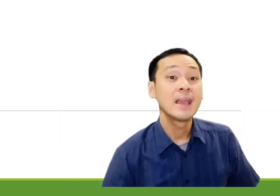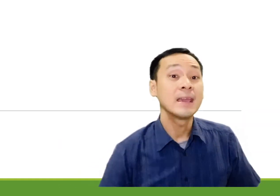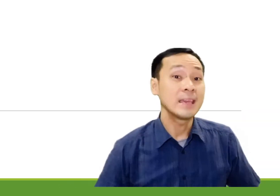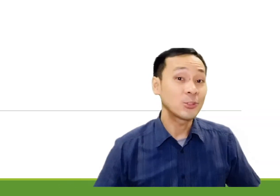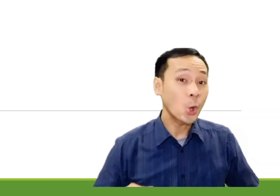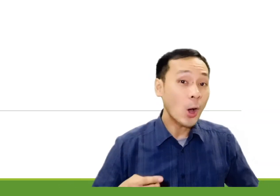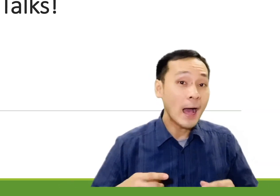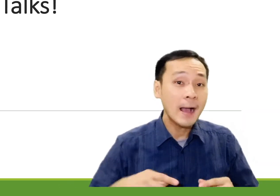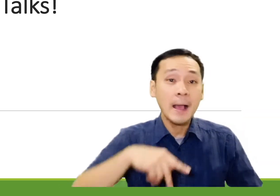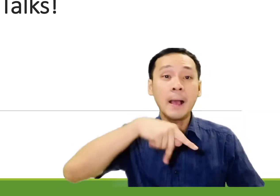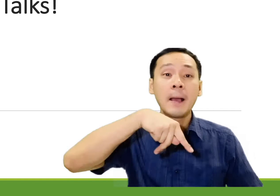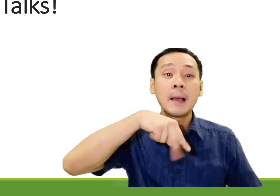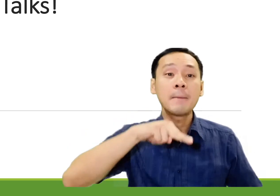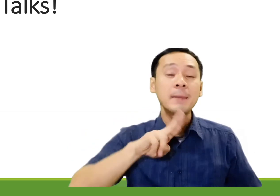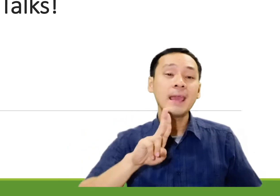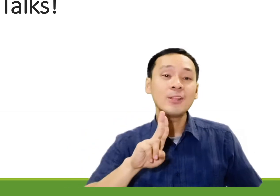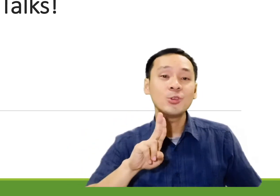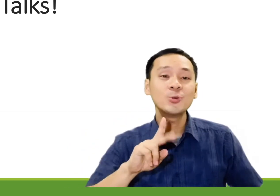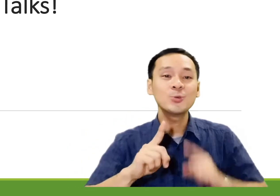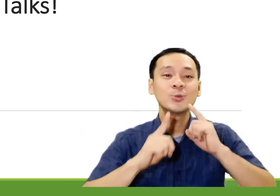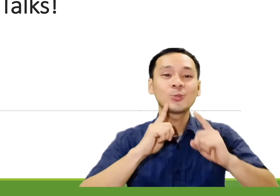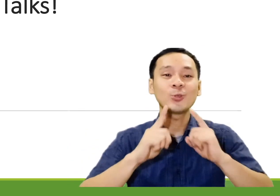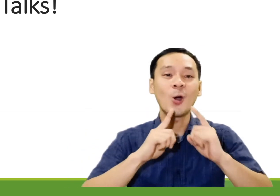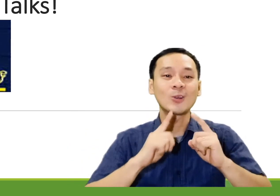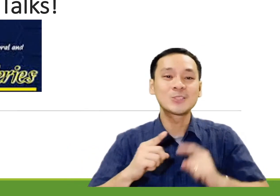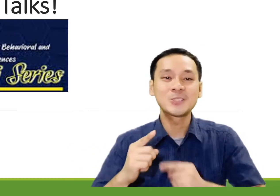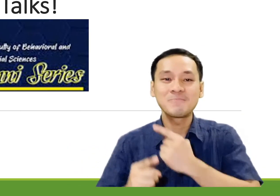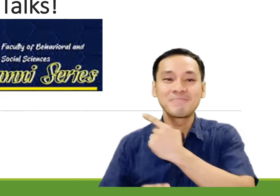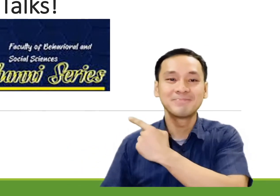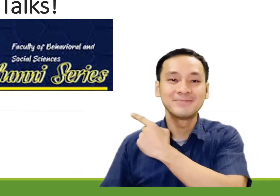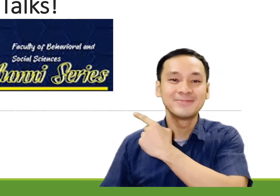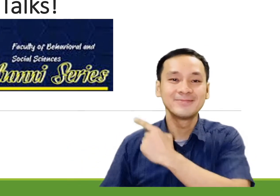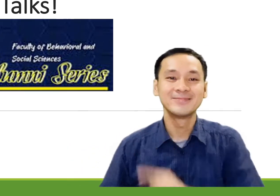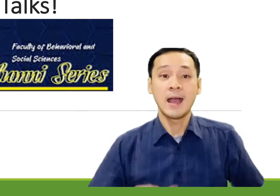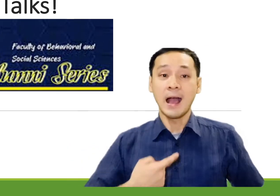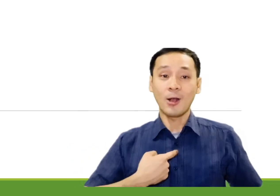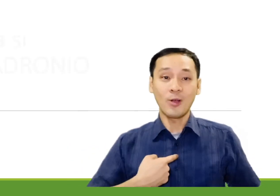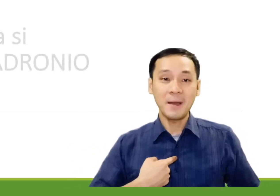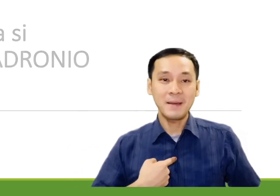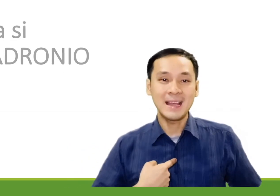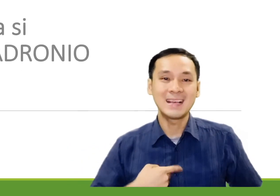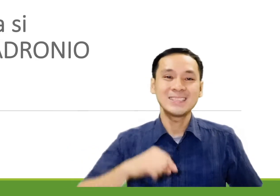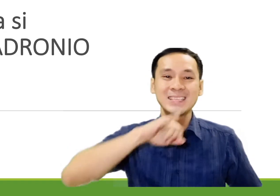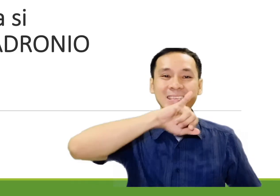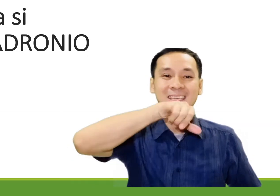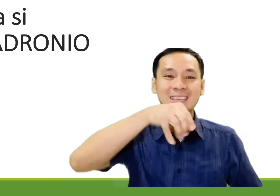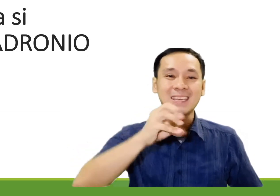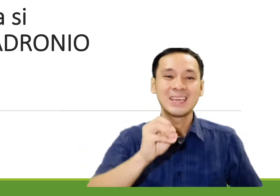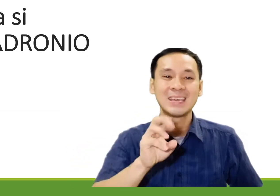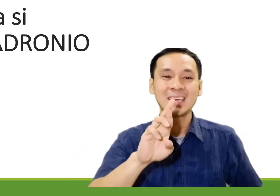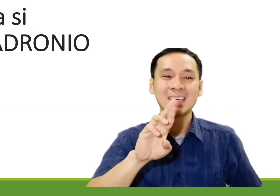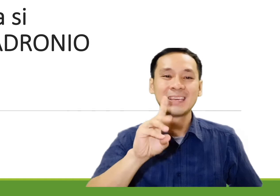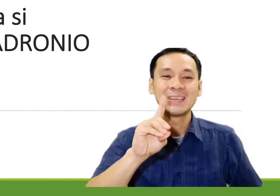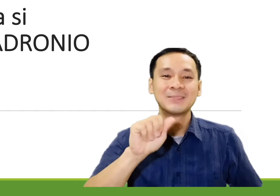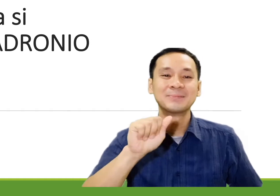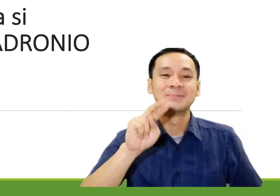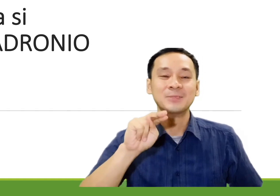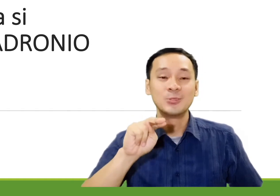hanggan. Ito ang PNU Talks. Ako nga pala si